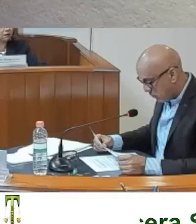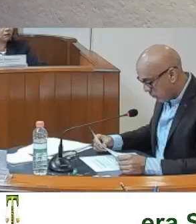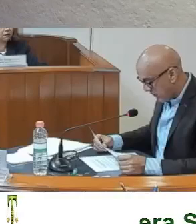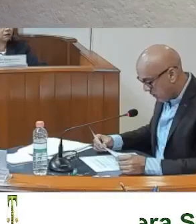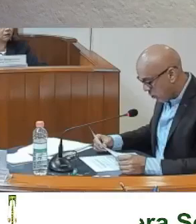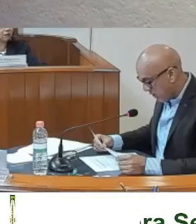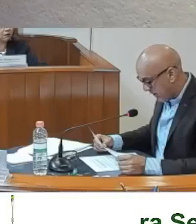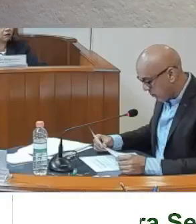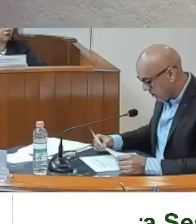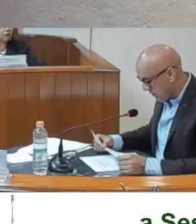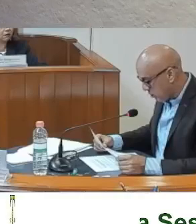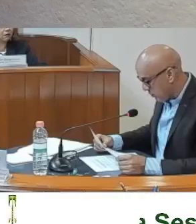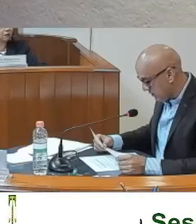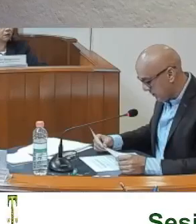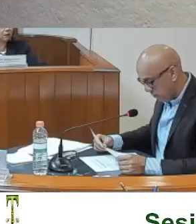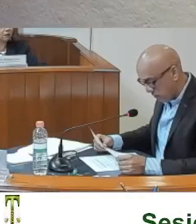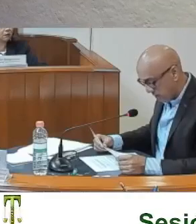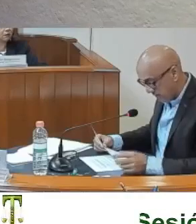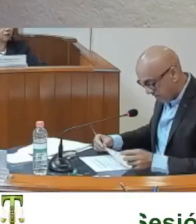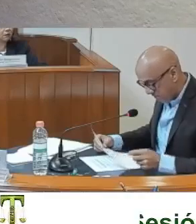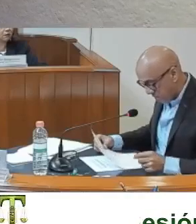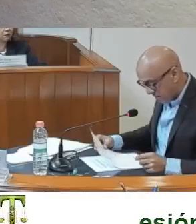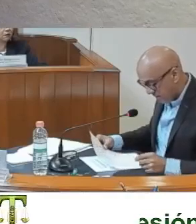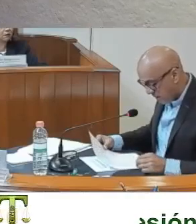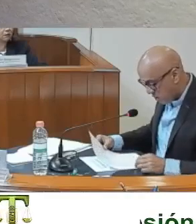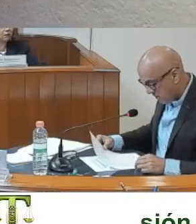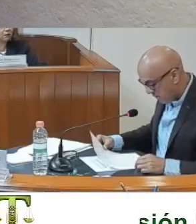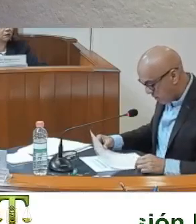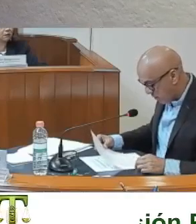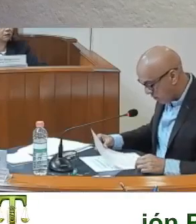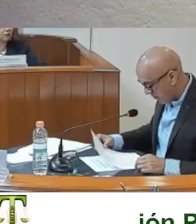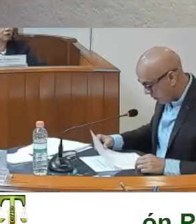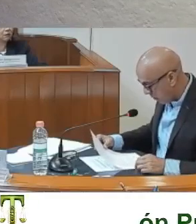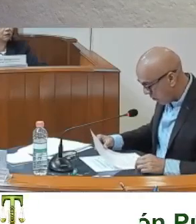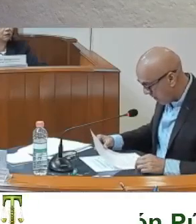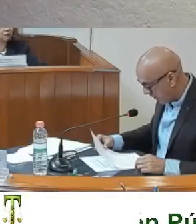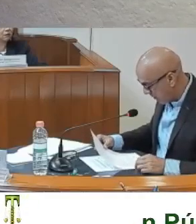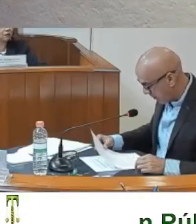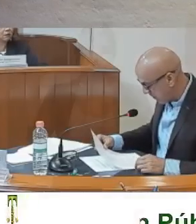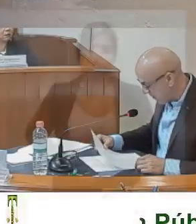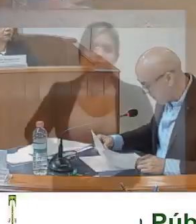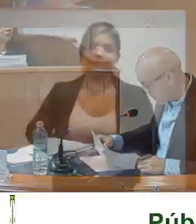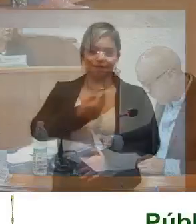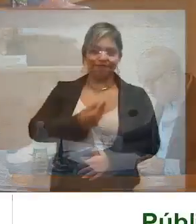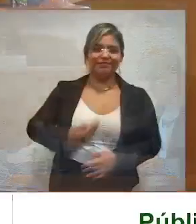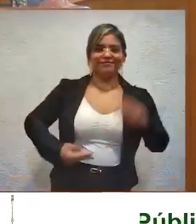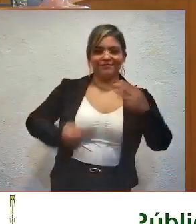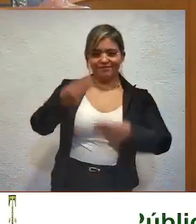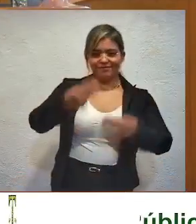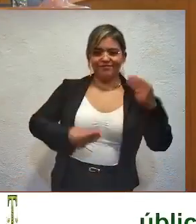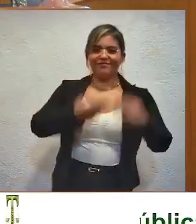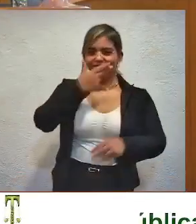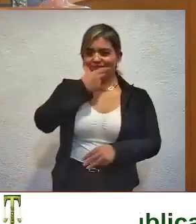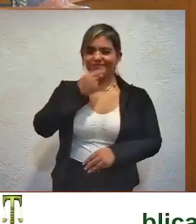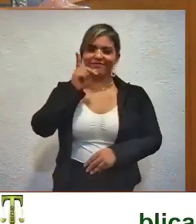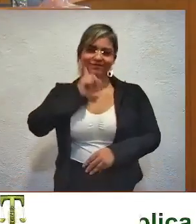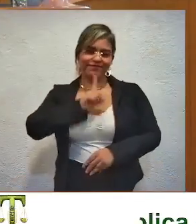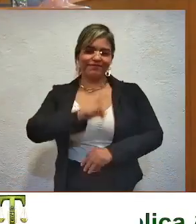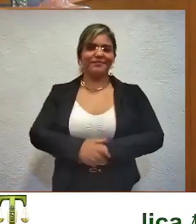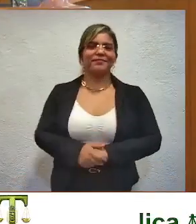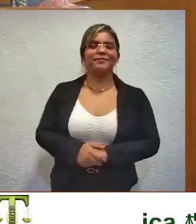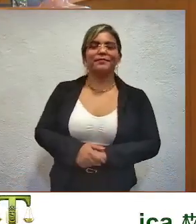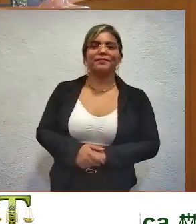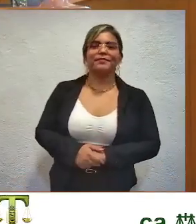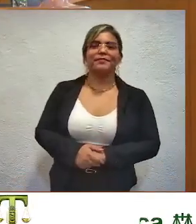para su publicación en los estrados de este tribunal. Es la cuenta del proyecto que se propone, magistrada presidenta, magistrada, magistrados. Le